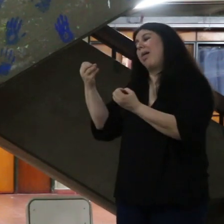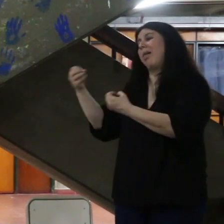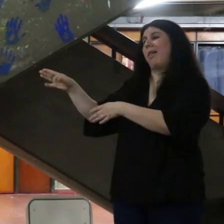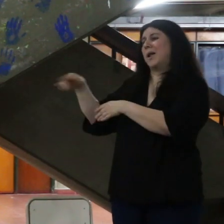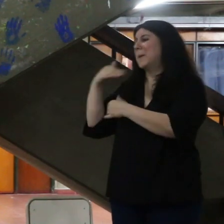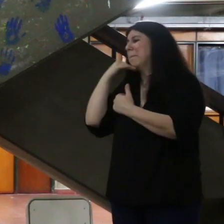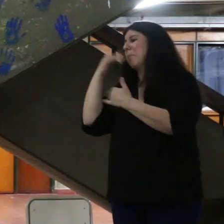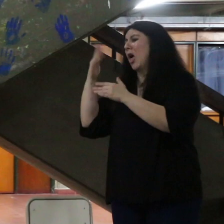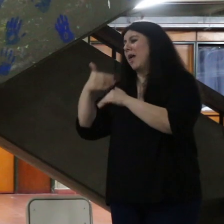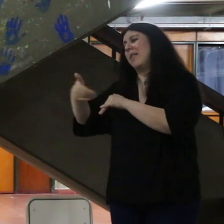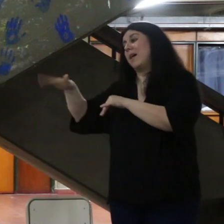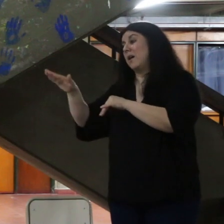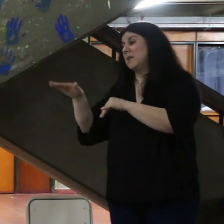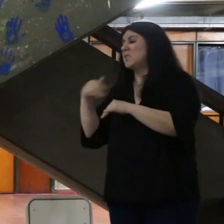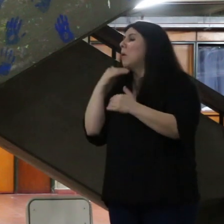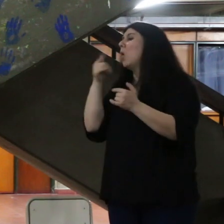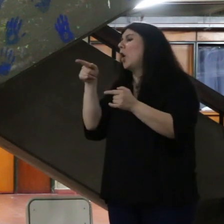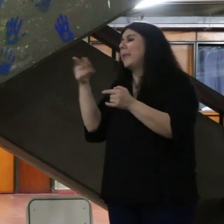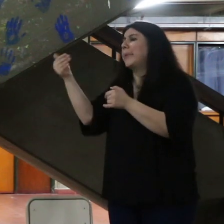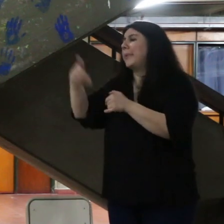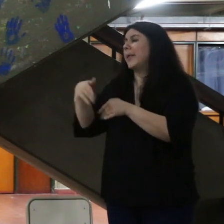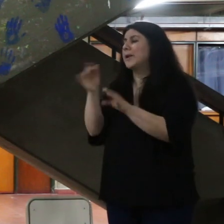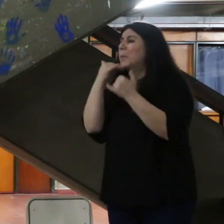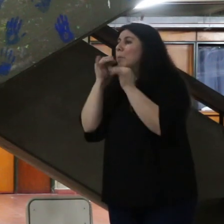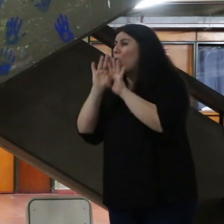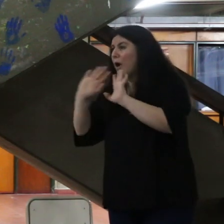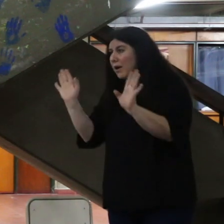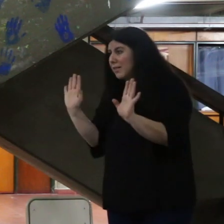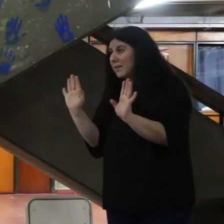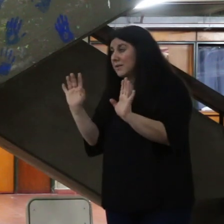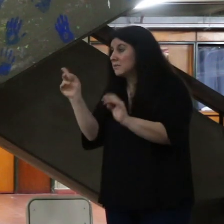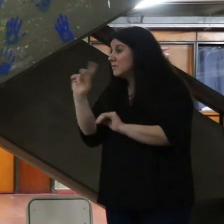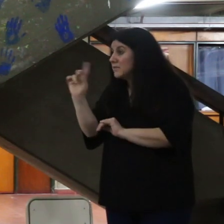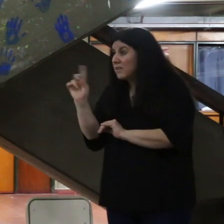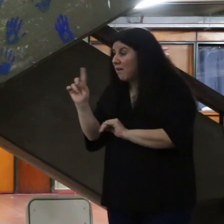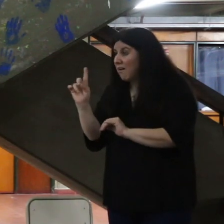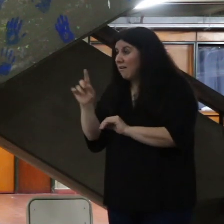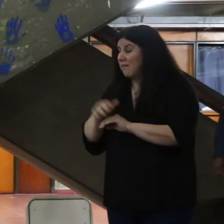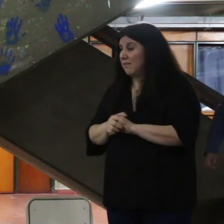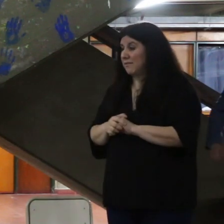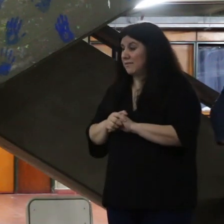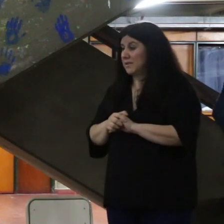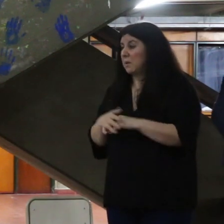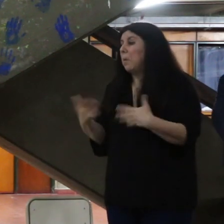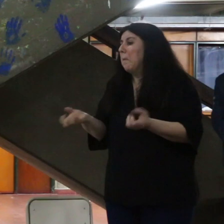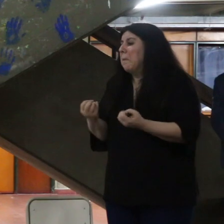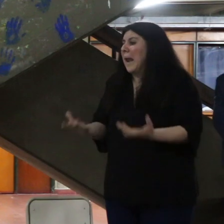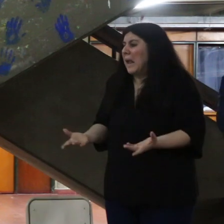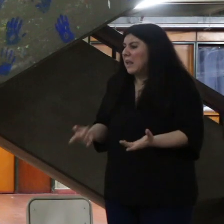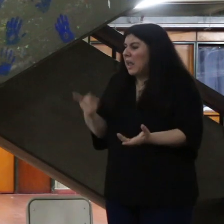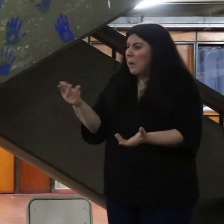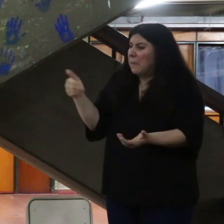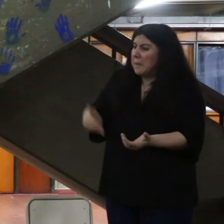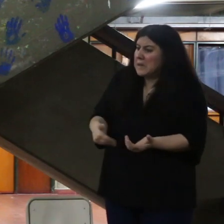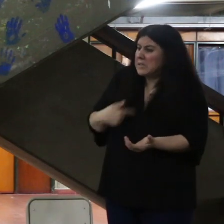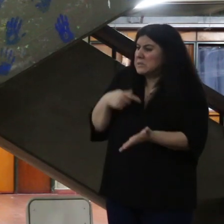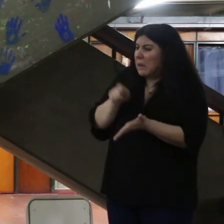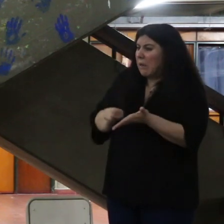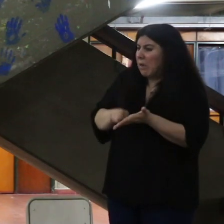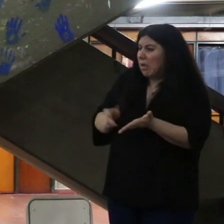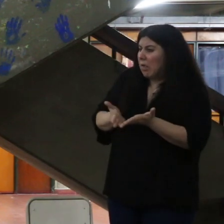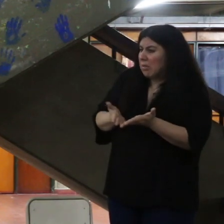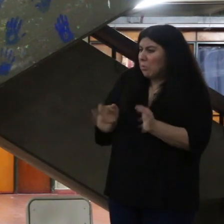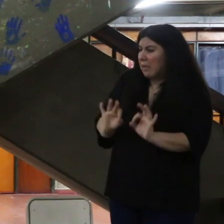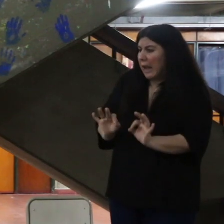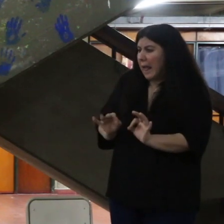que no es mejor si no venís, que no es decirles para qué venís si no haces nada, mejor